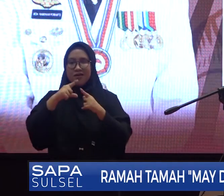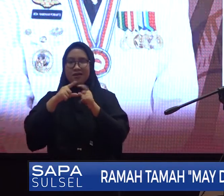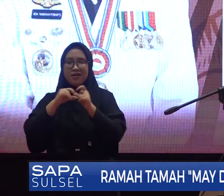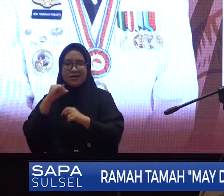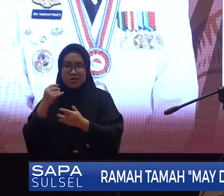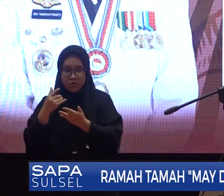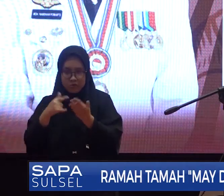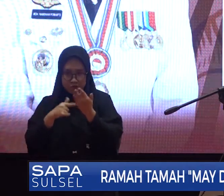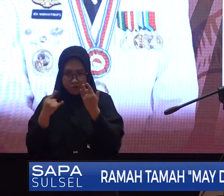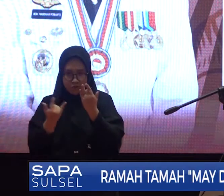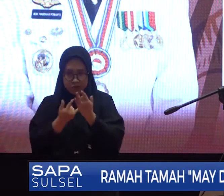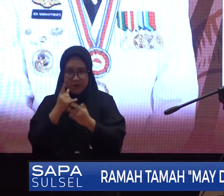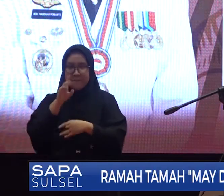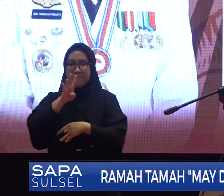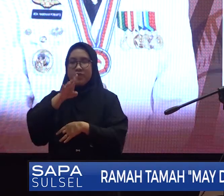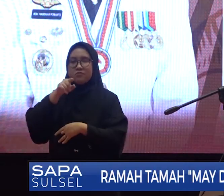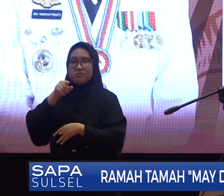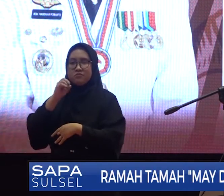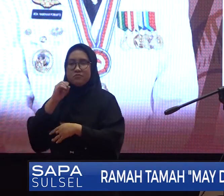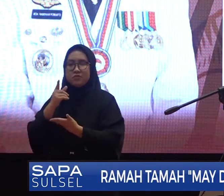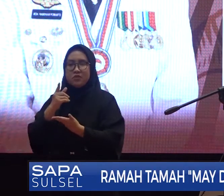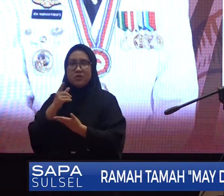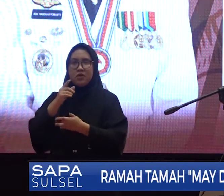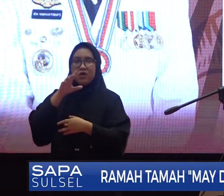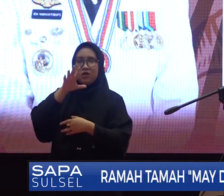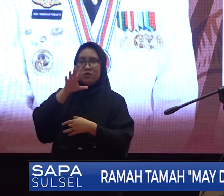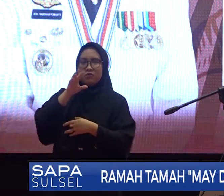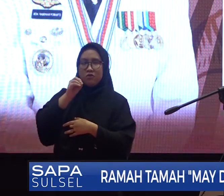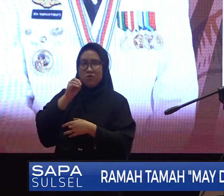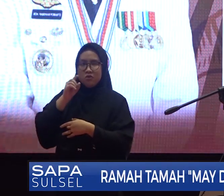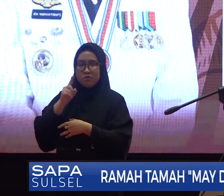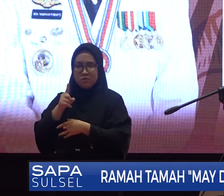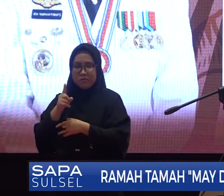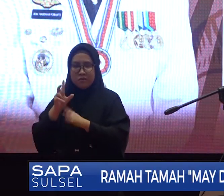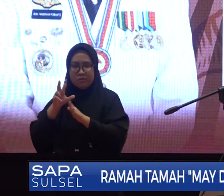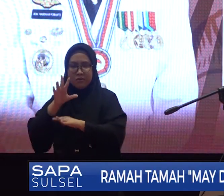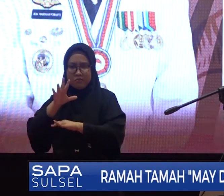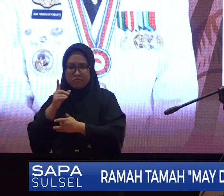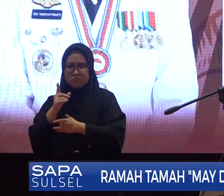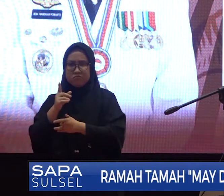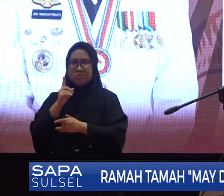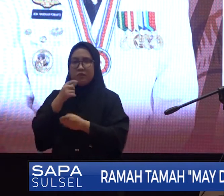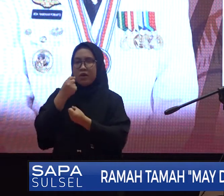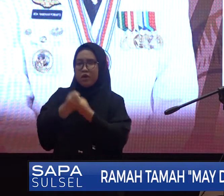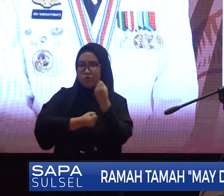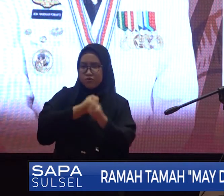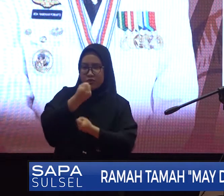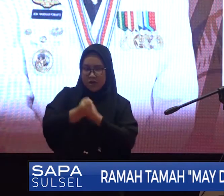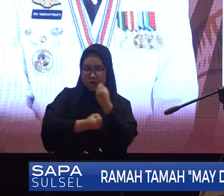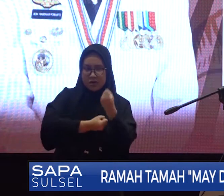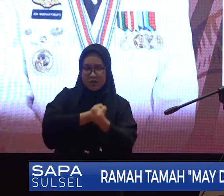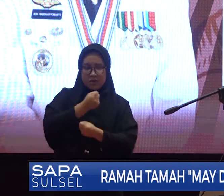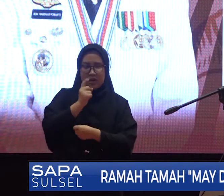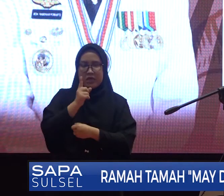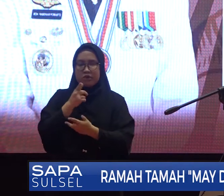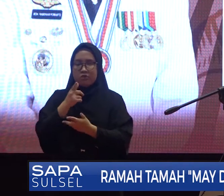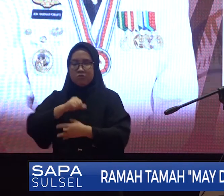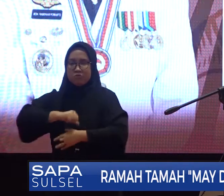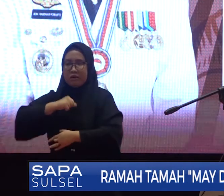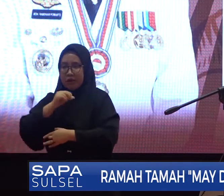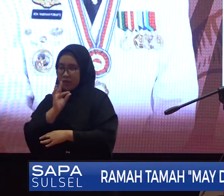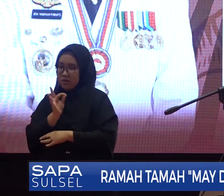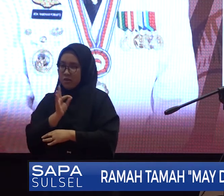dari 0,404 Maji 0,385 artinya ada sebuah usaha itu pun tidak memuaskan